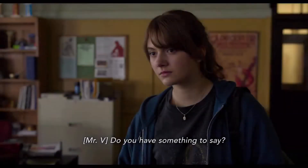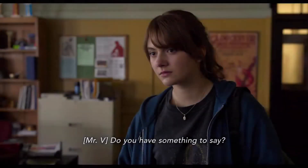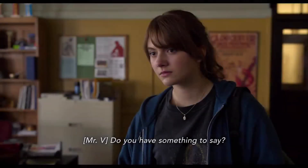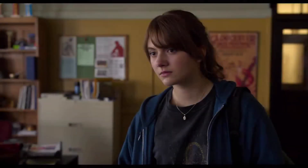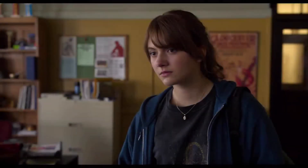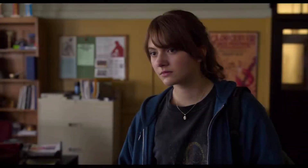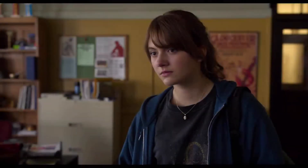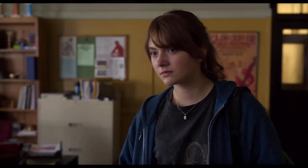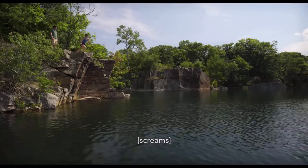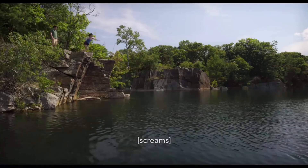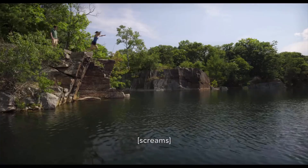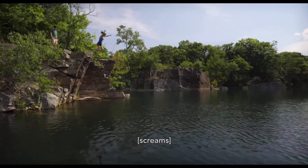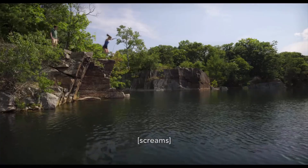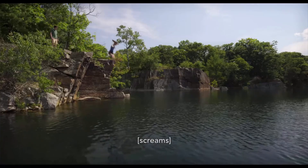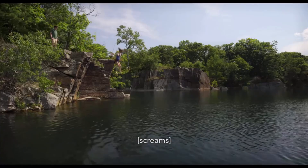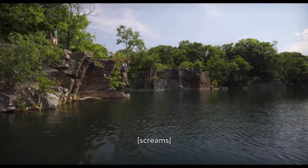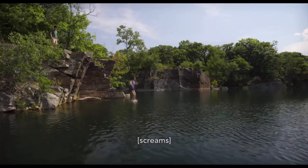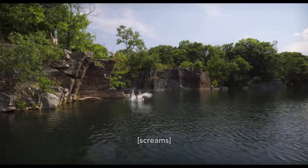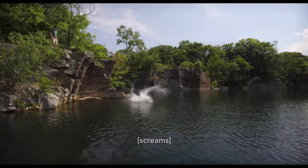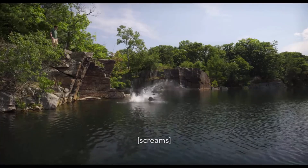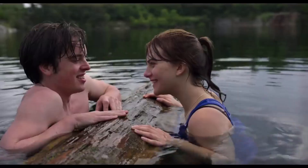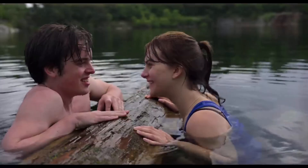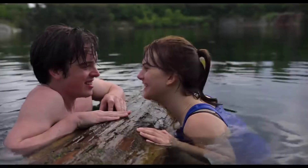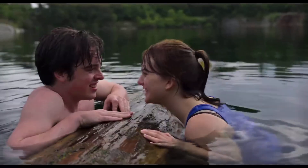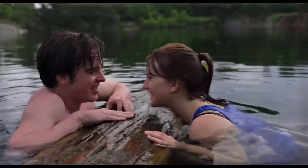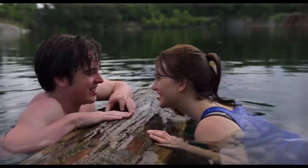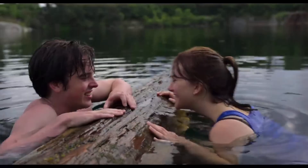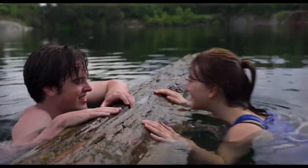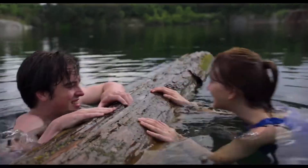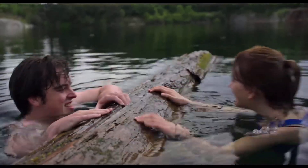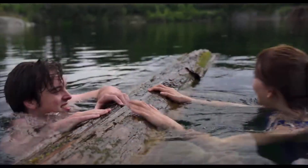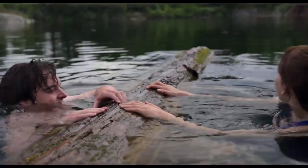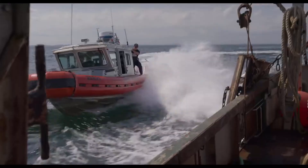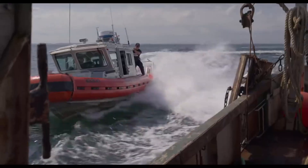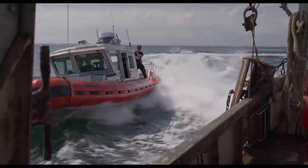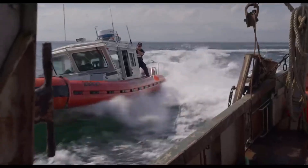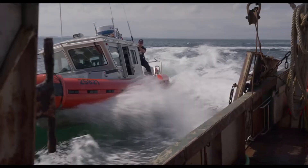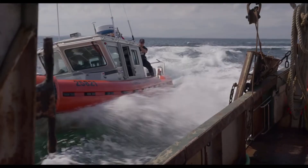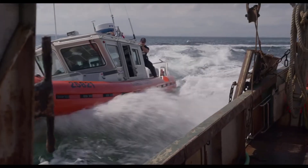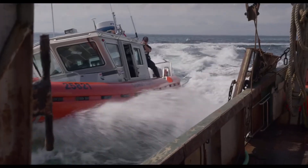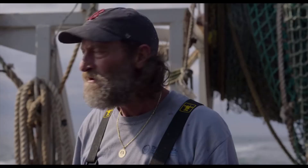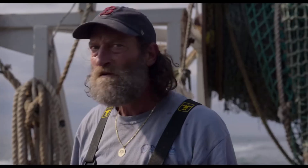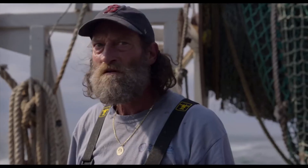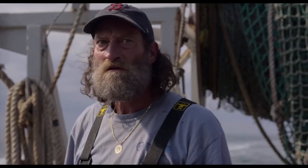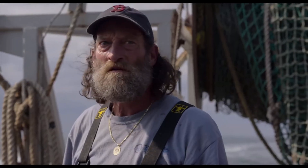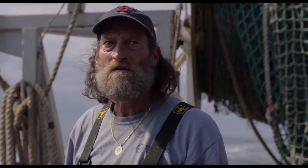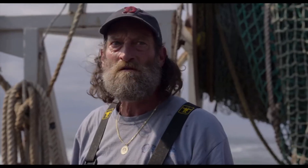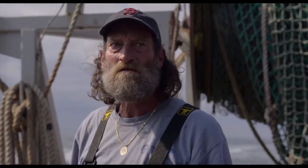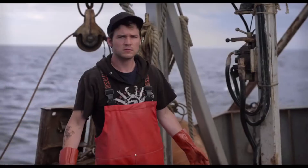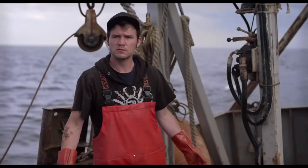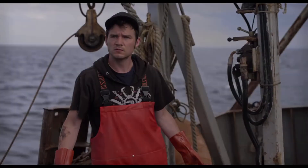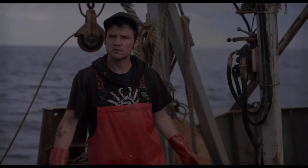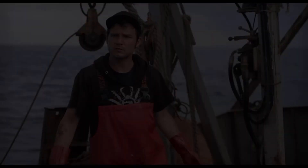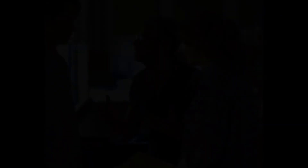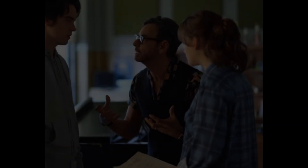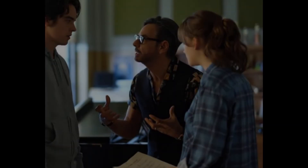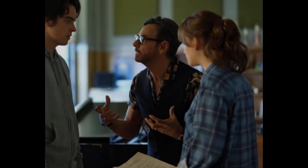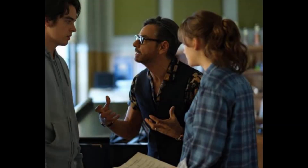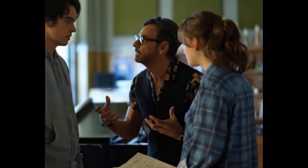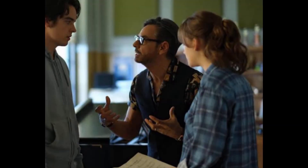mundo de los oyentes, al que ella pertenece. La cinta nos muestra lo duro que es para Ruby vivir entre